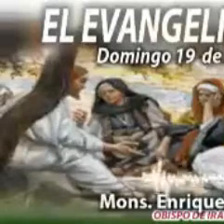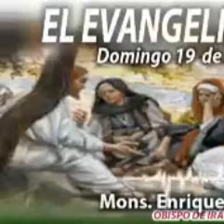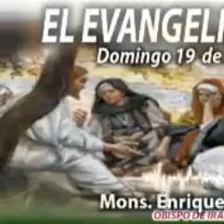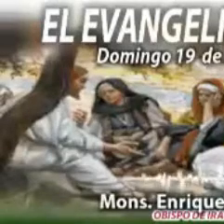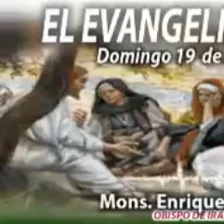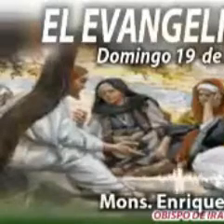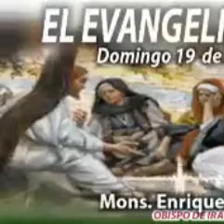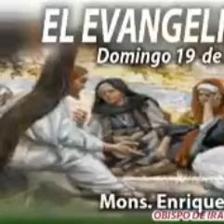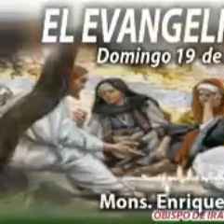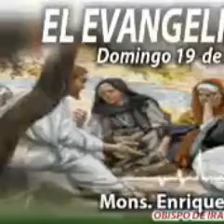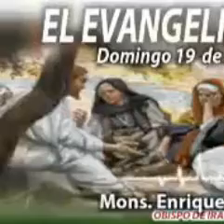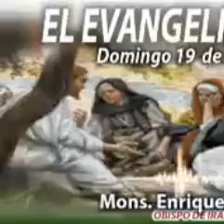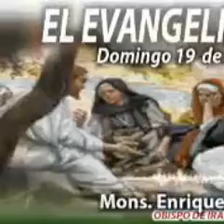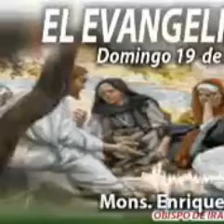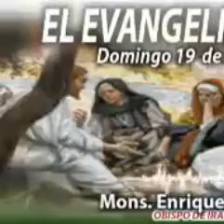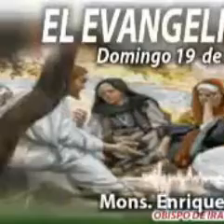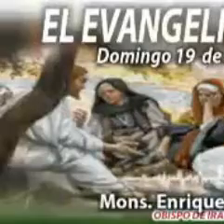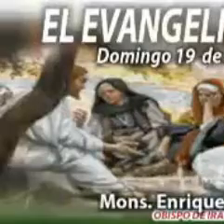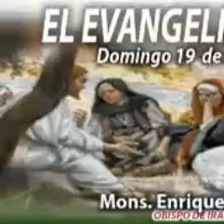sáname,